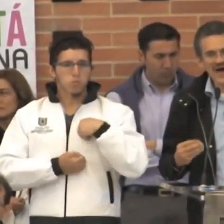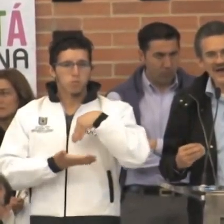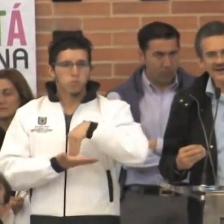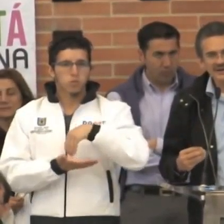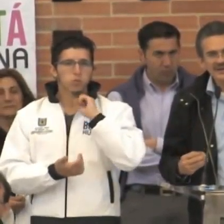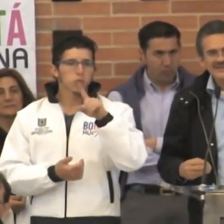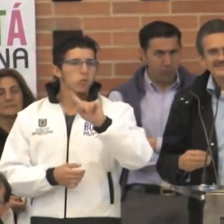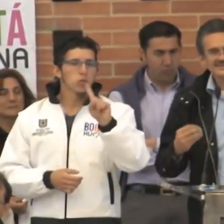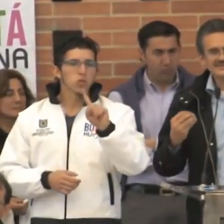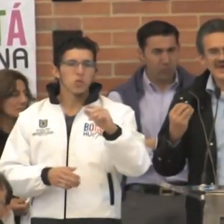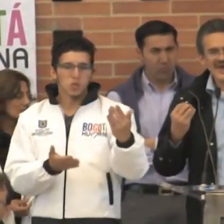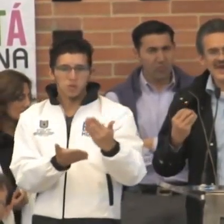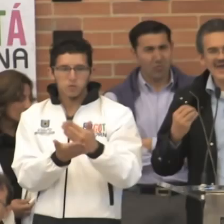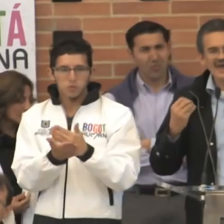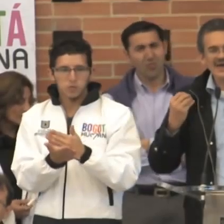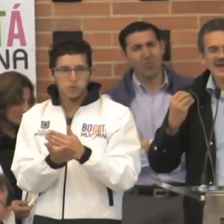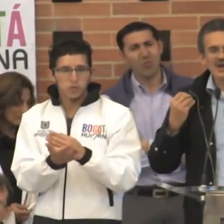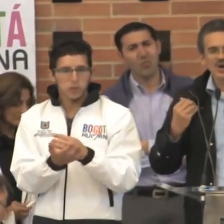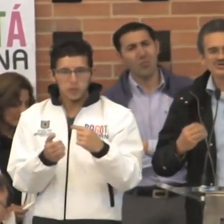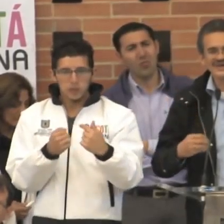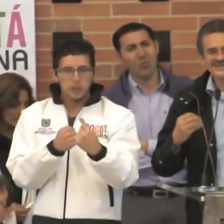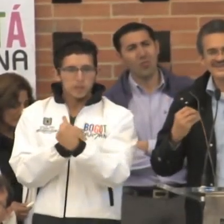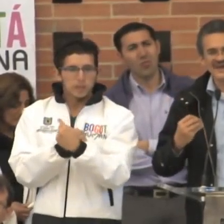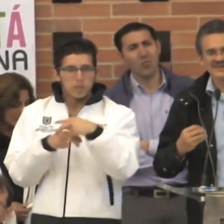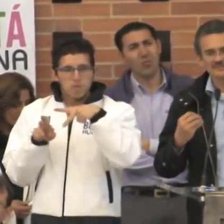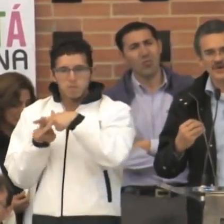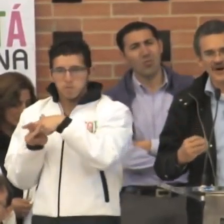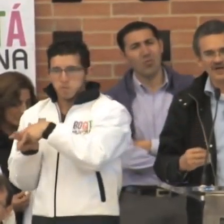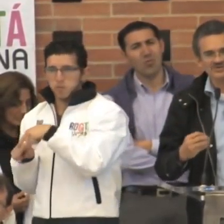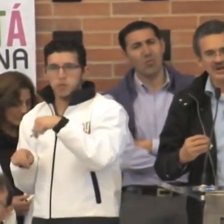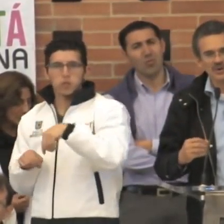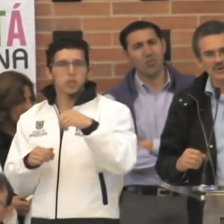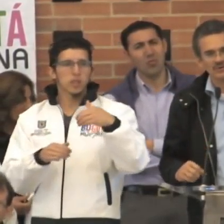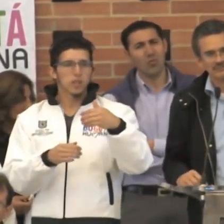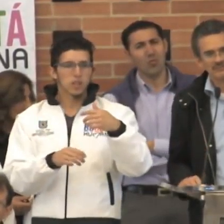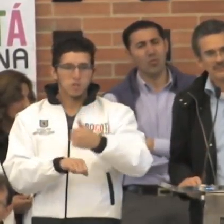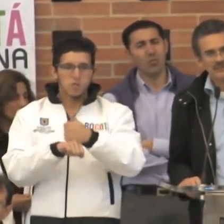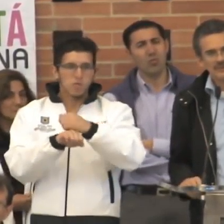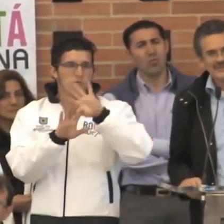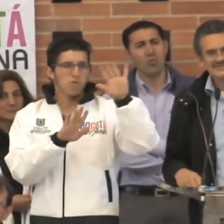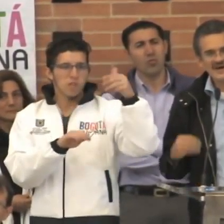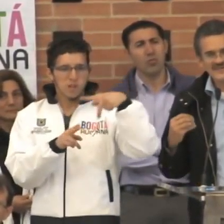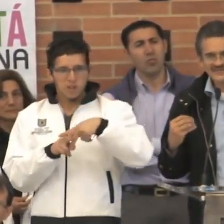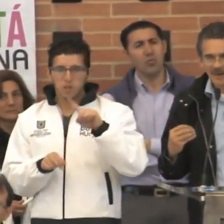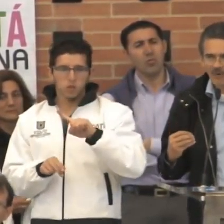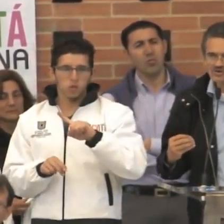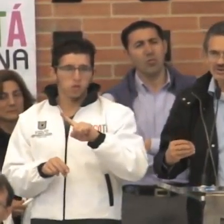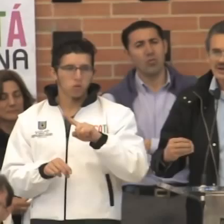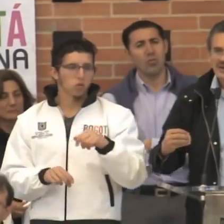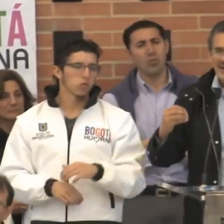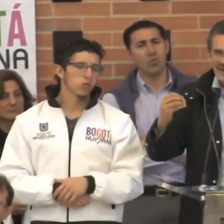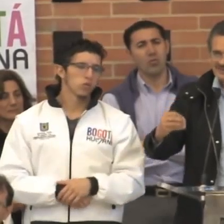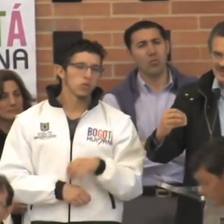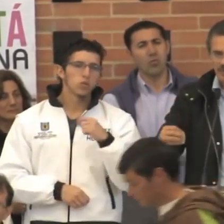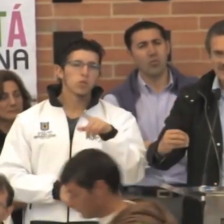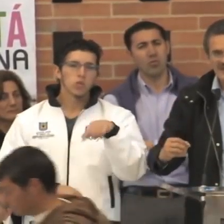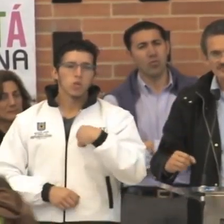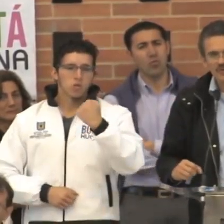arrinconar de los intereses privados y de lucro. Defendamos